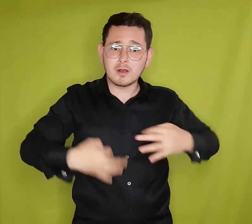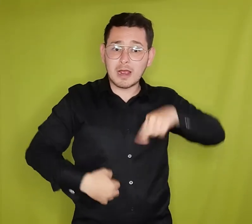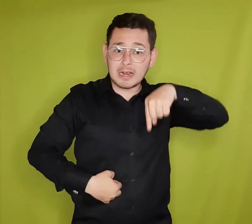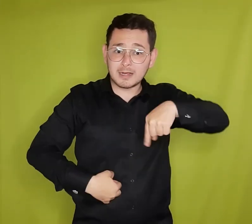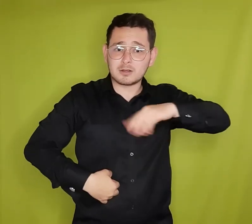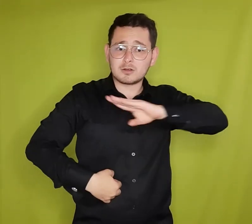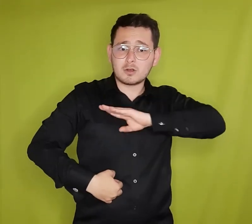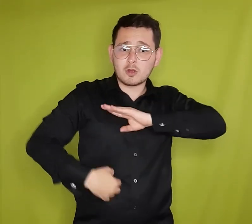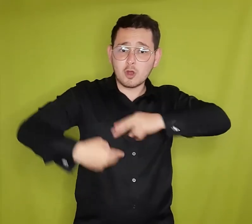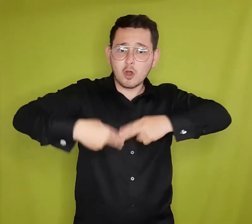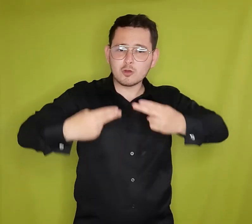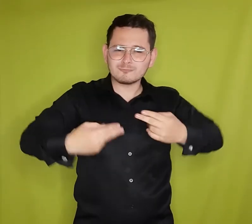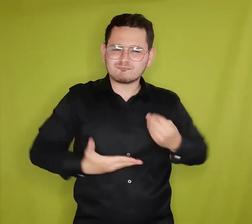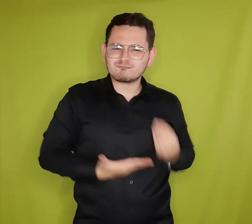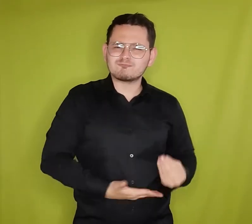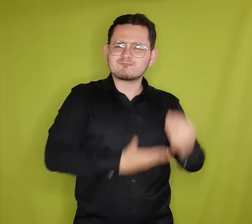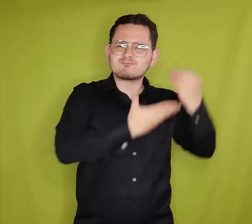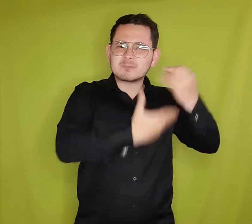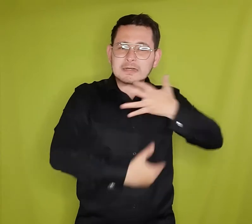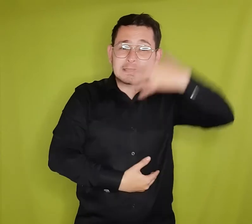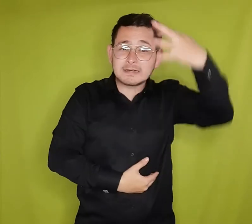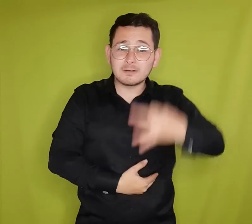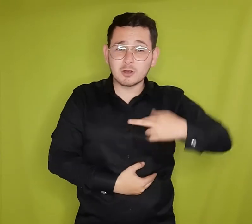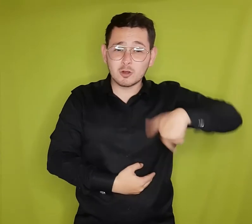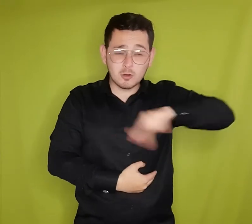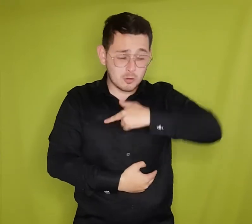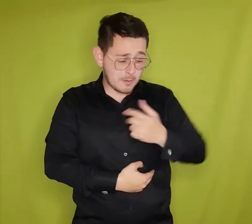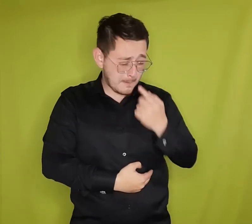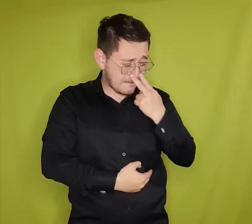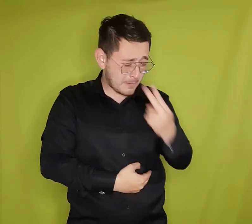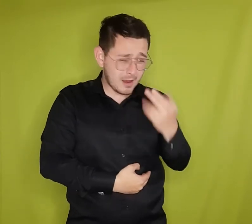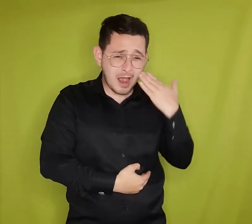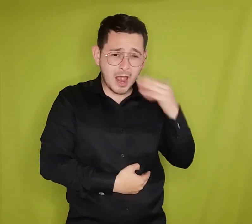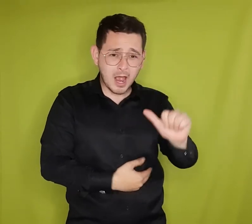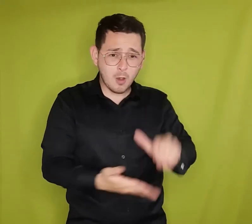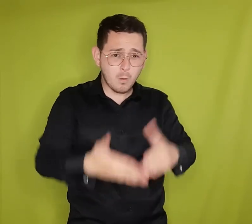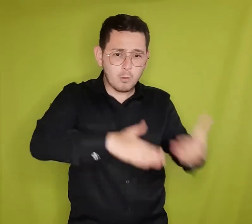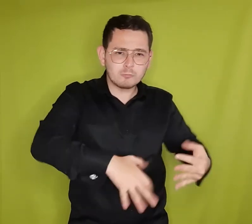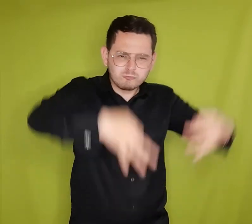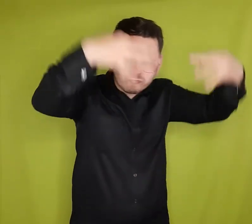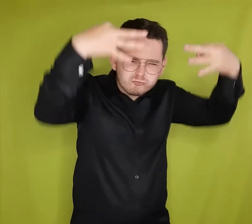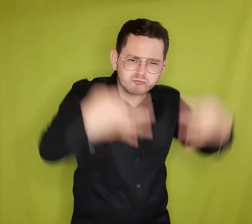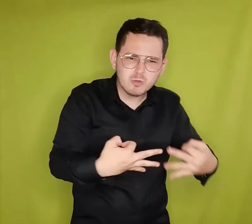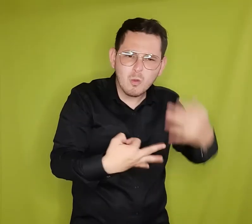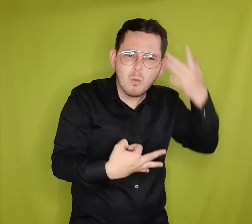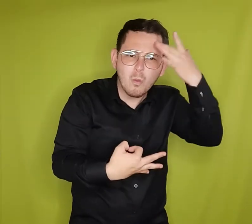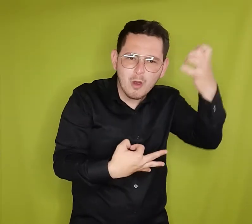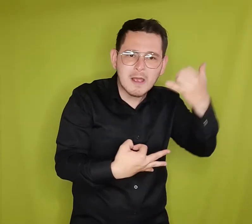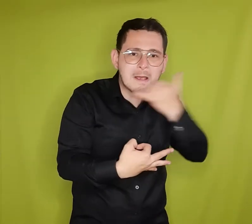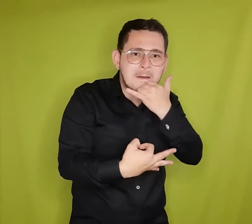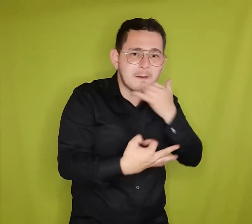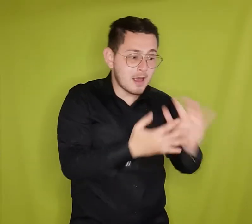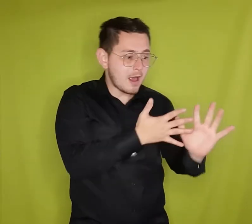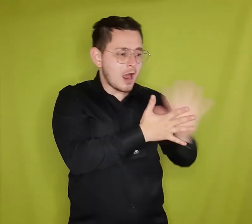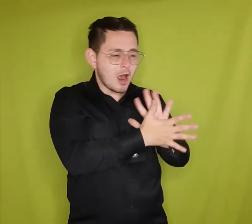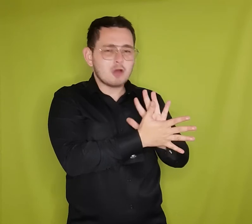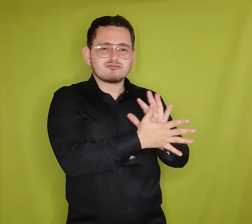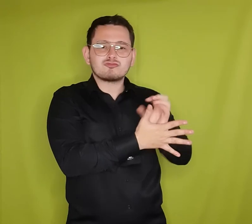conozcamos oficialmente la causa de fallecimiento se dará a conocer a la opinión pública. Desde la Alcaldía